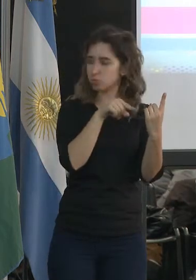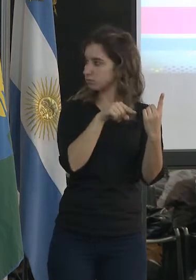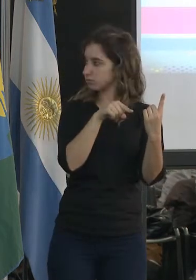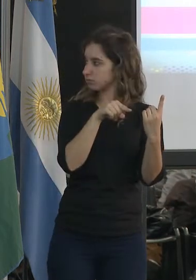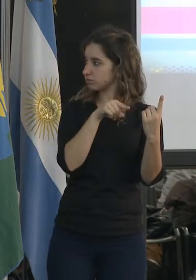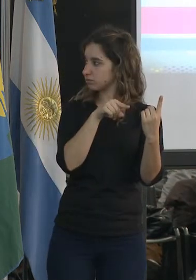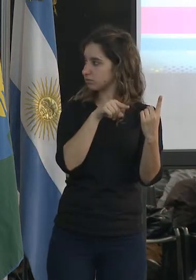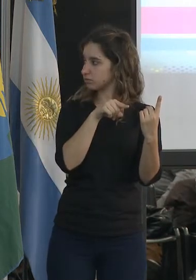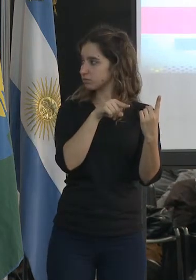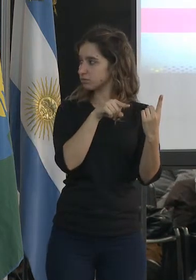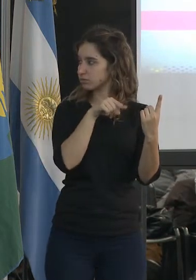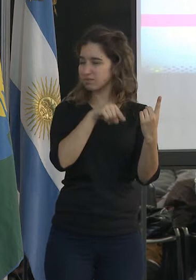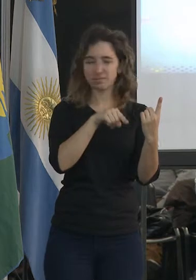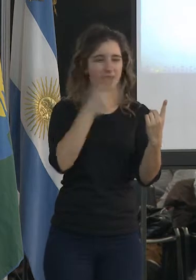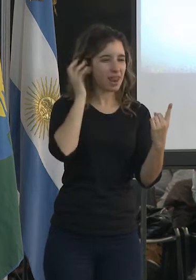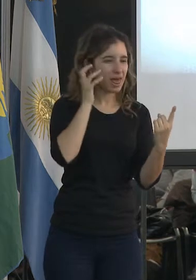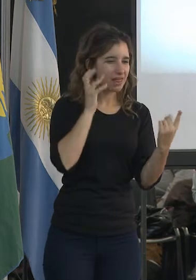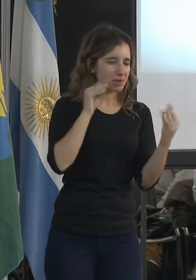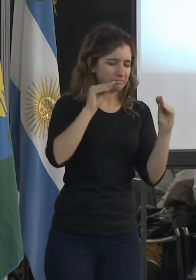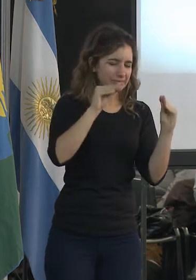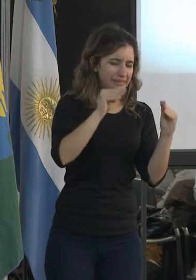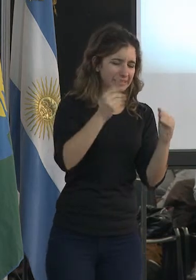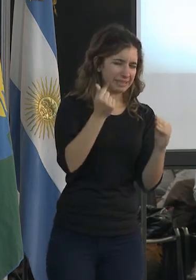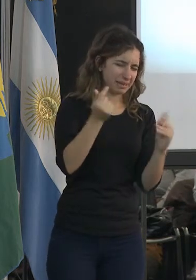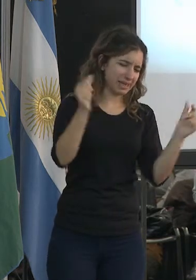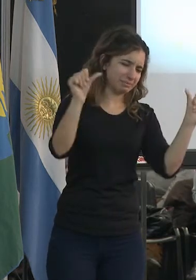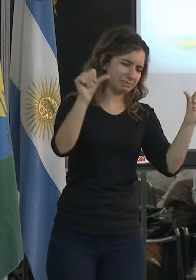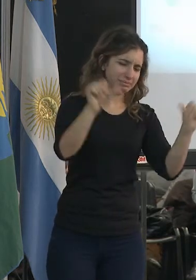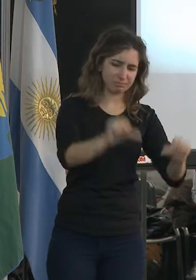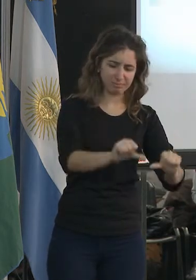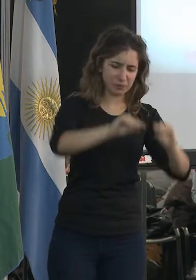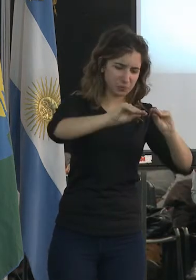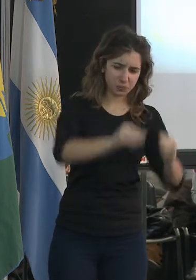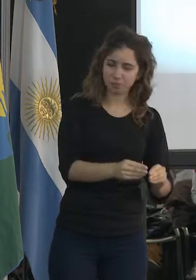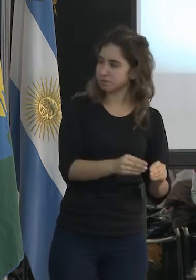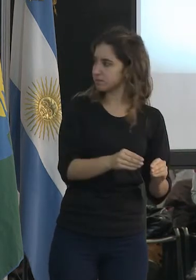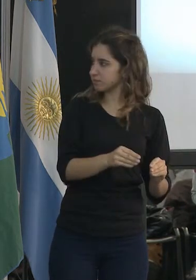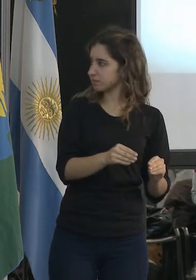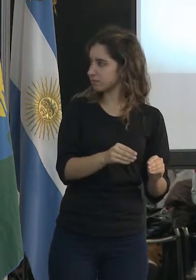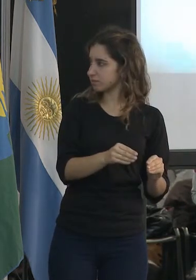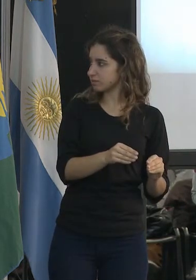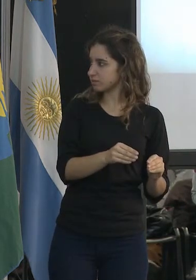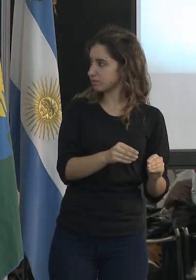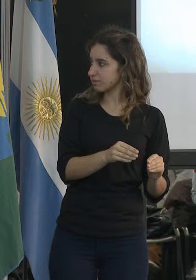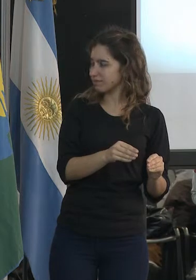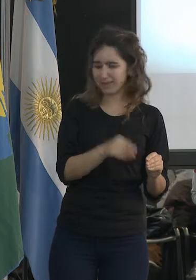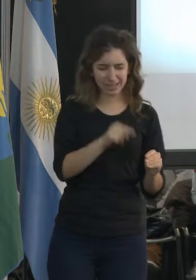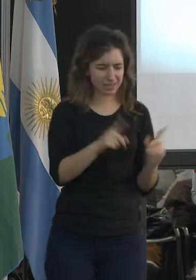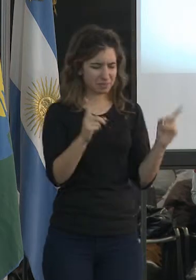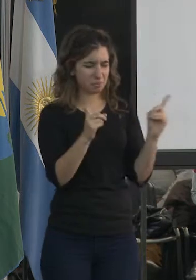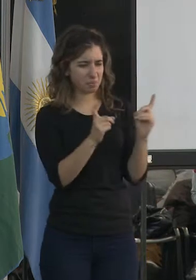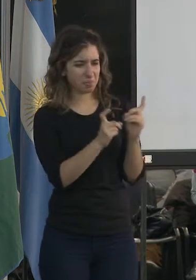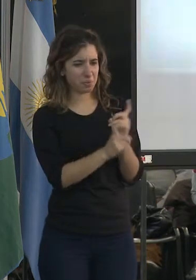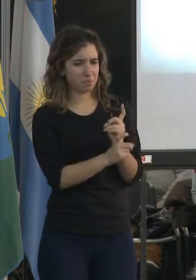radio que tuvo un proceso de quiebra como muchas AM en la Argentina, en el interior de la Argentina. Y entre otros de los problemas que hay